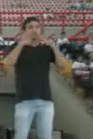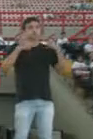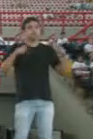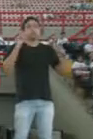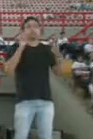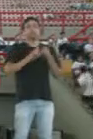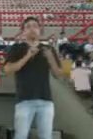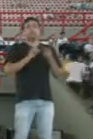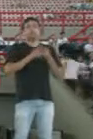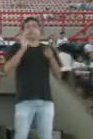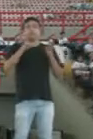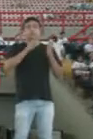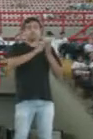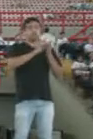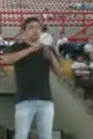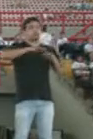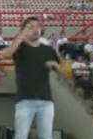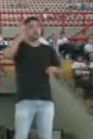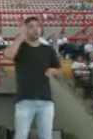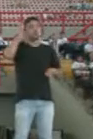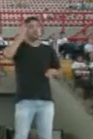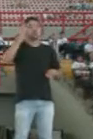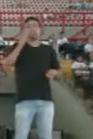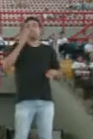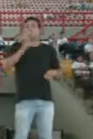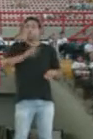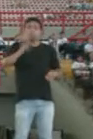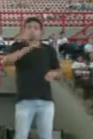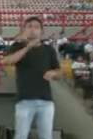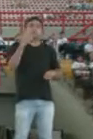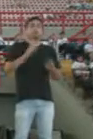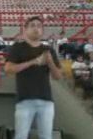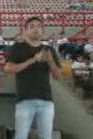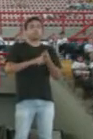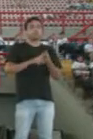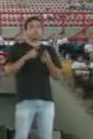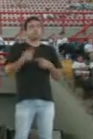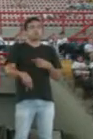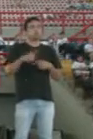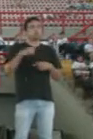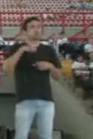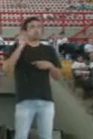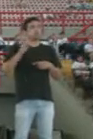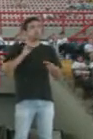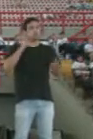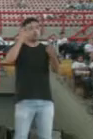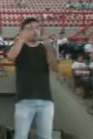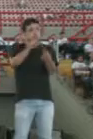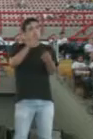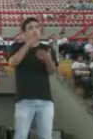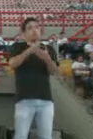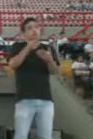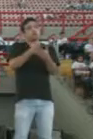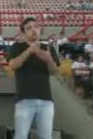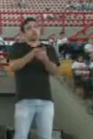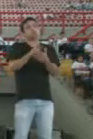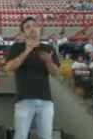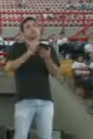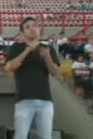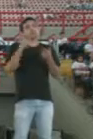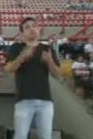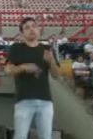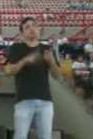dicionários unilingue são os tipos mais comuns de dicionário. E em nossos dias eles se formaram um objeto de consumo obrigatório para